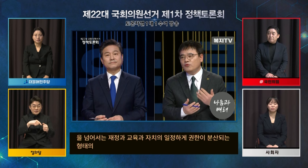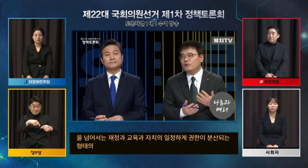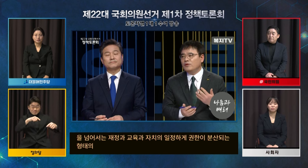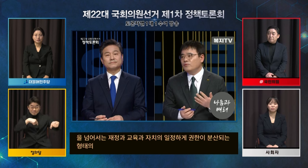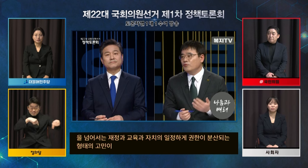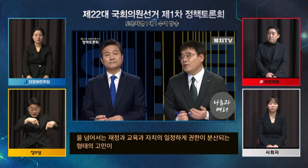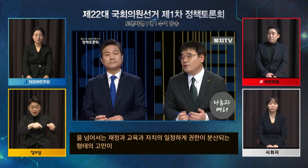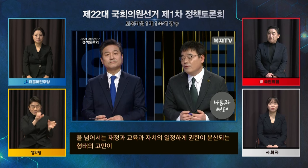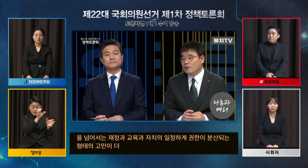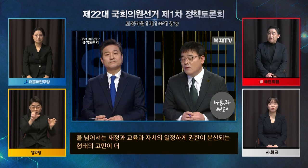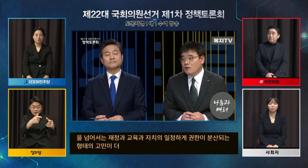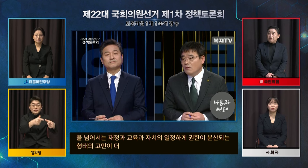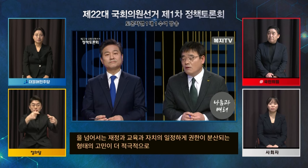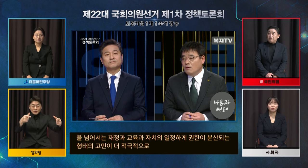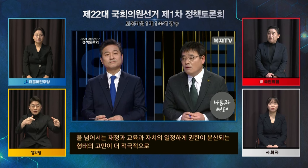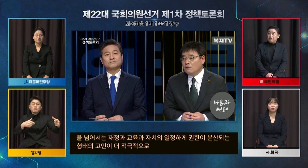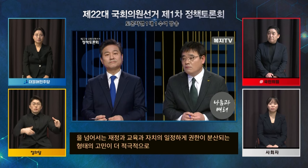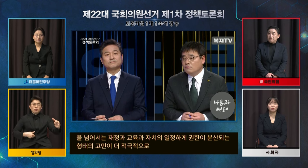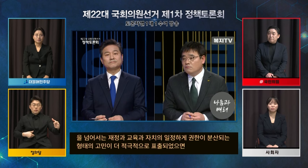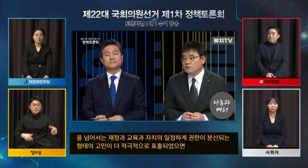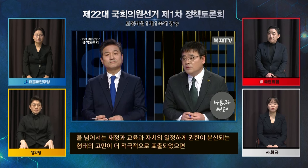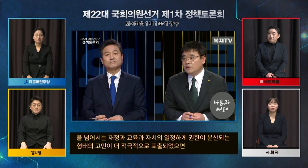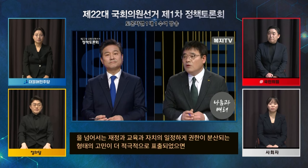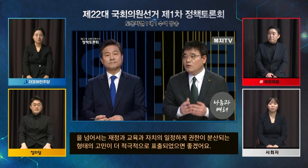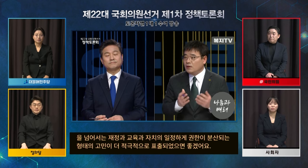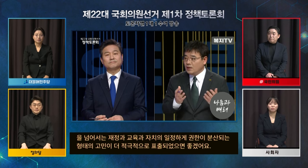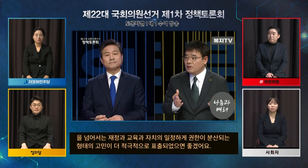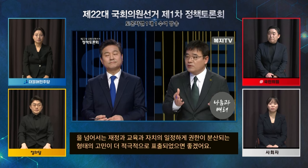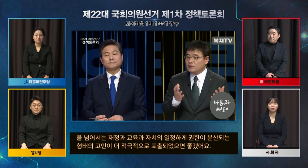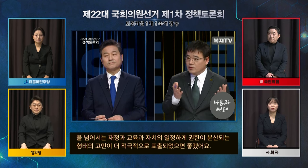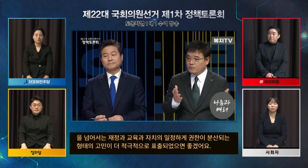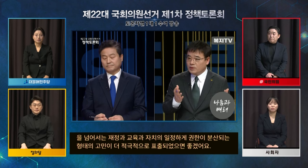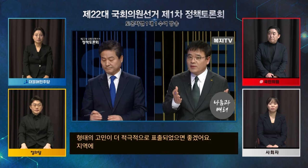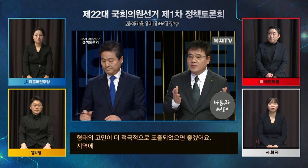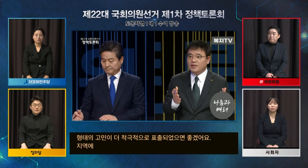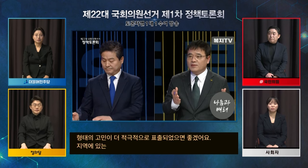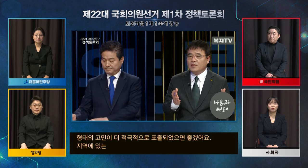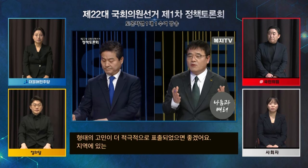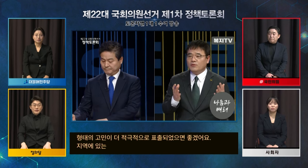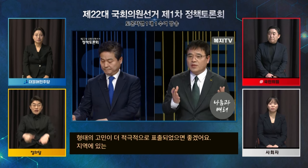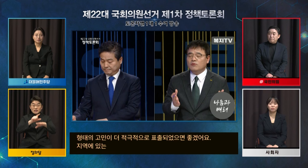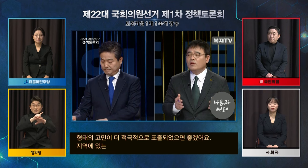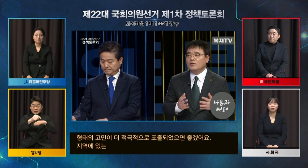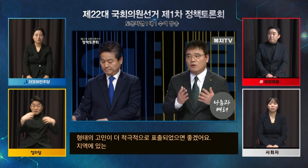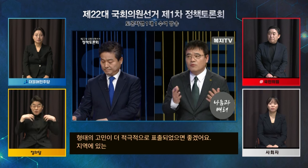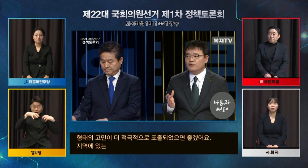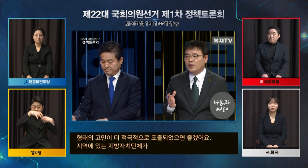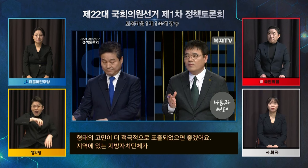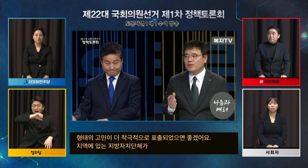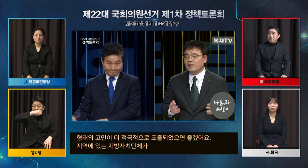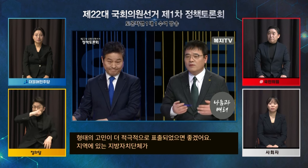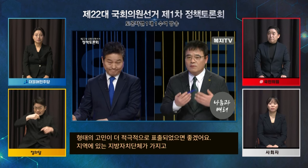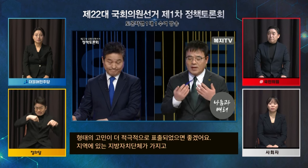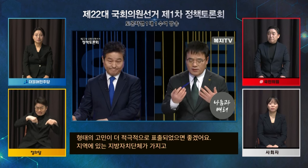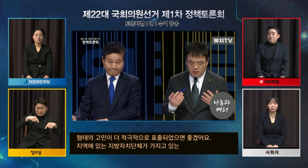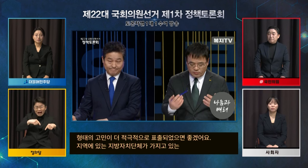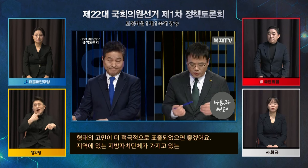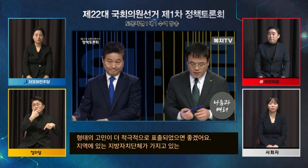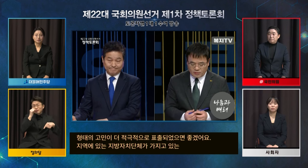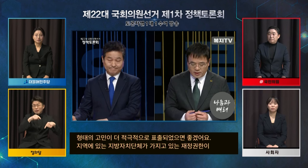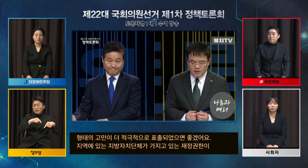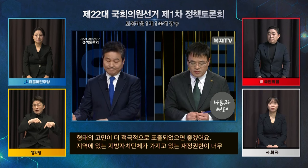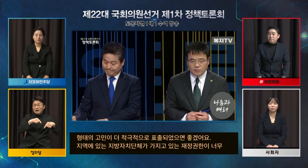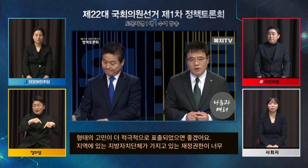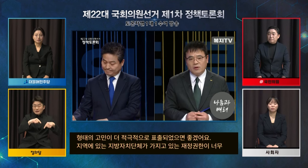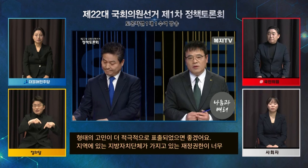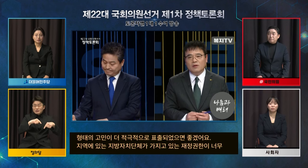표출되었으면 좋겠어요. 지역에 있는 지방자치단체가 갖고 있는 재정 권한이 너무 취약합니다. 이런 걸 만들어갔으면